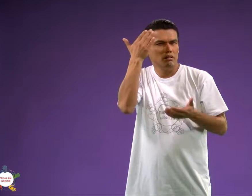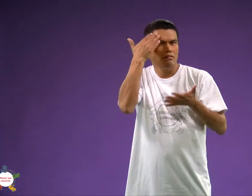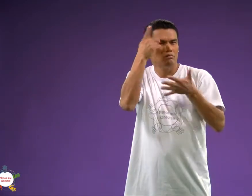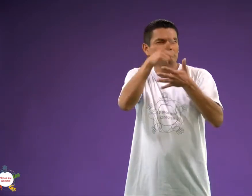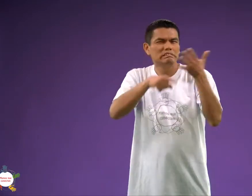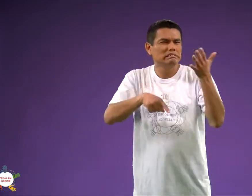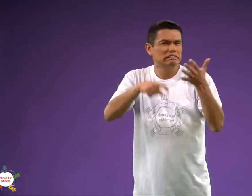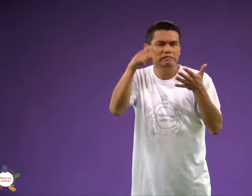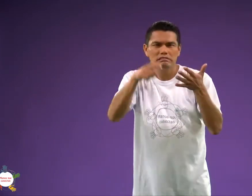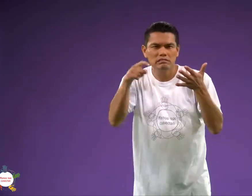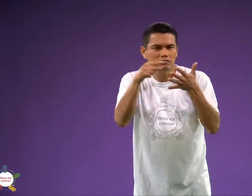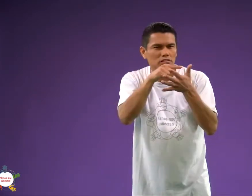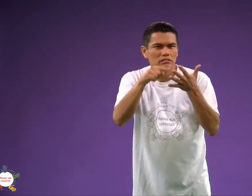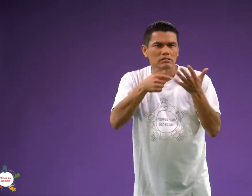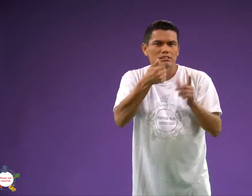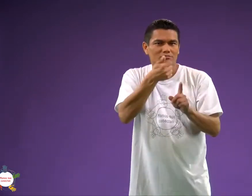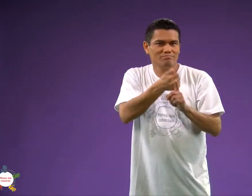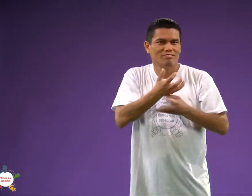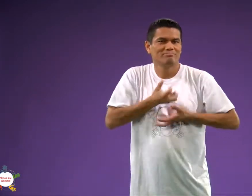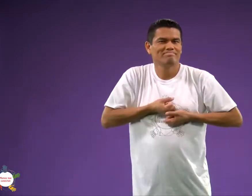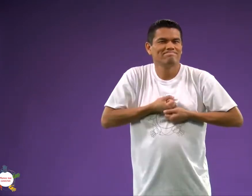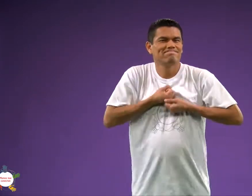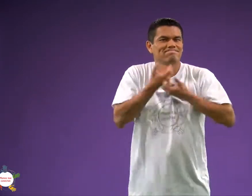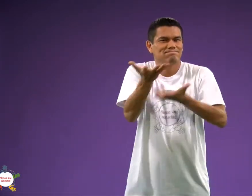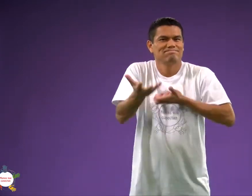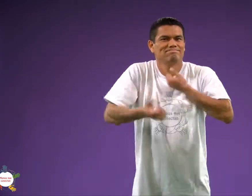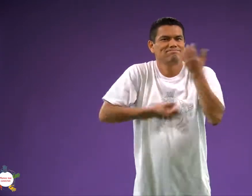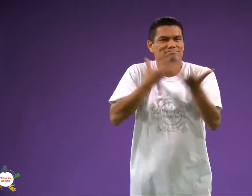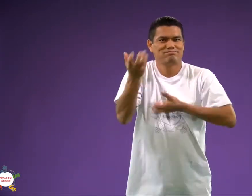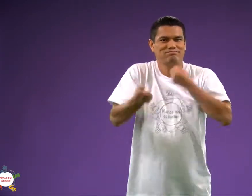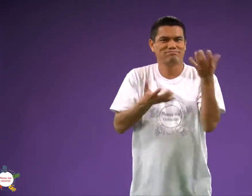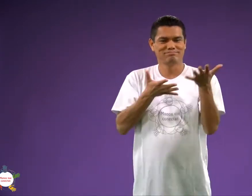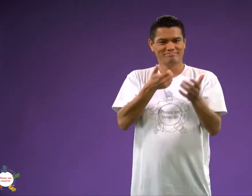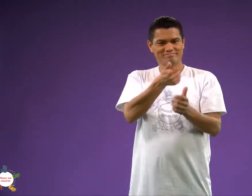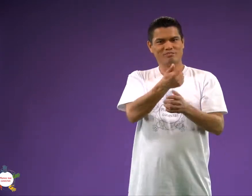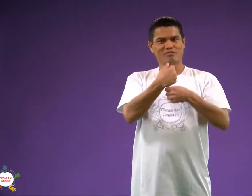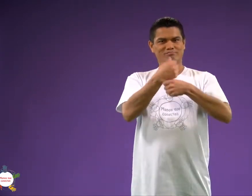Ellos las crearon por la necesidad de poder comunicarse.